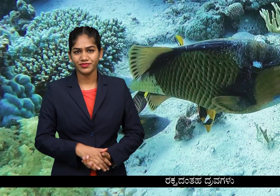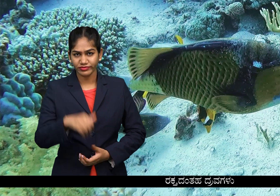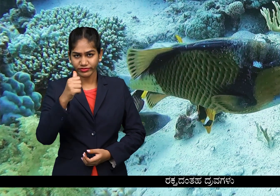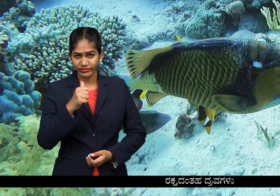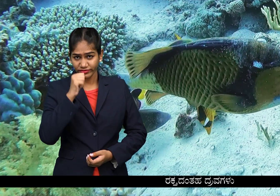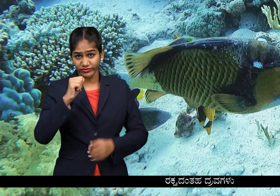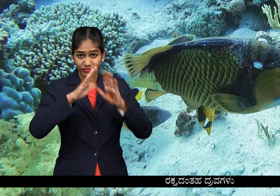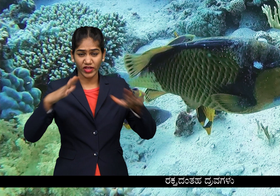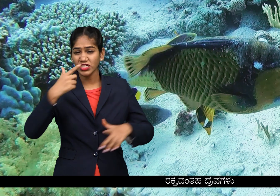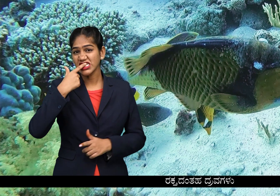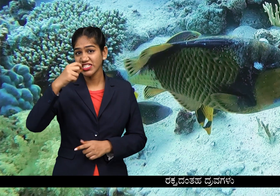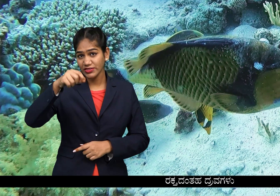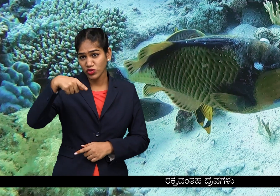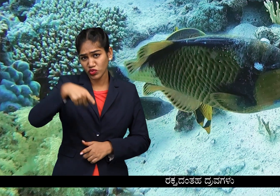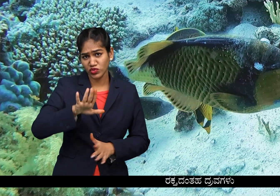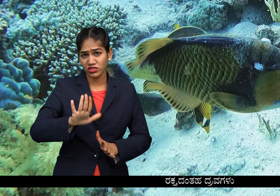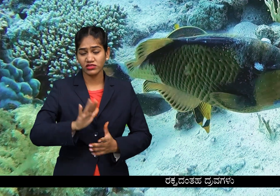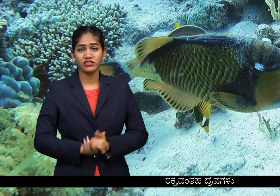ರಕ್ತದಂತಹ ದ್ರವಗಳು